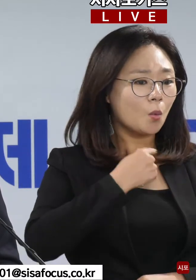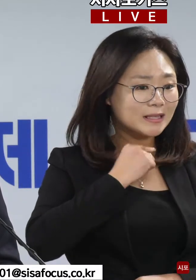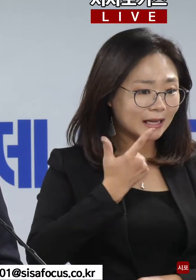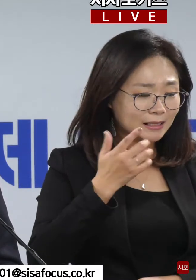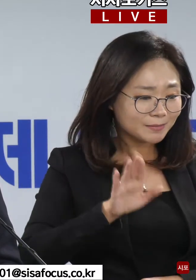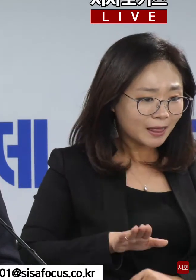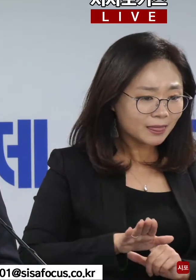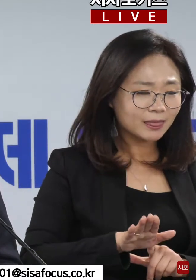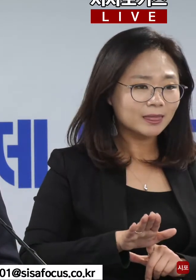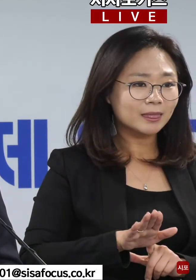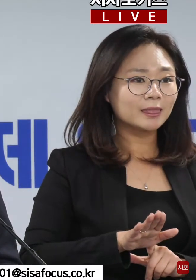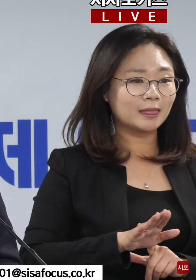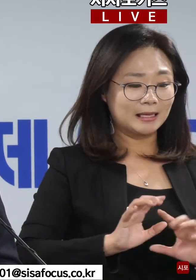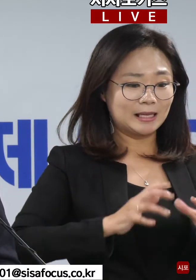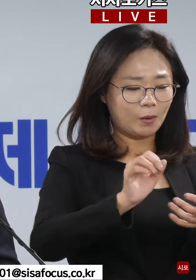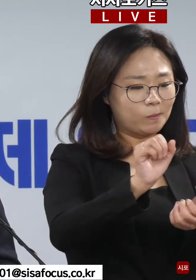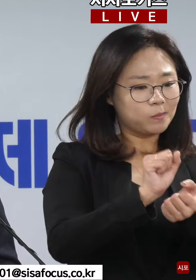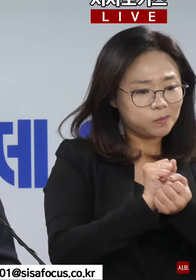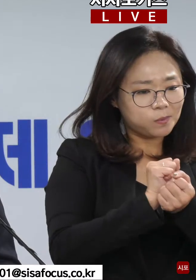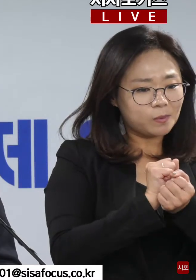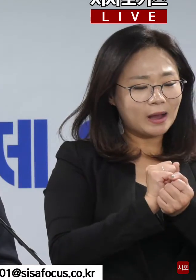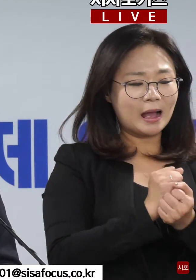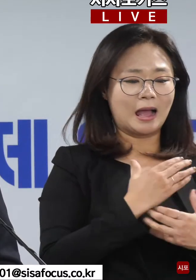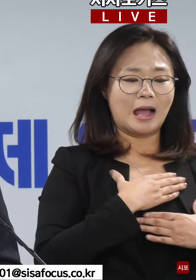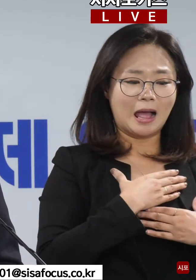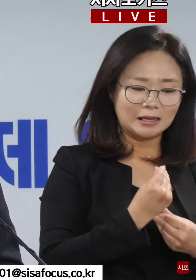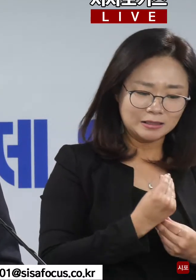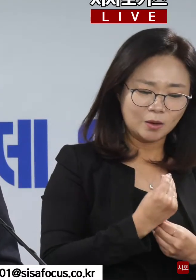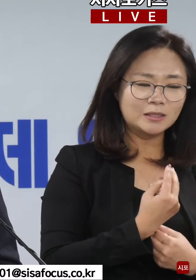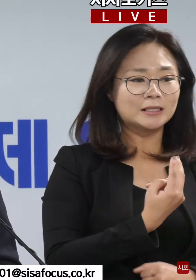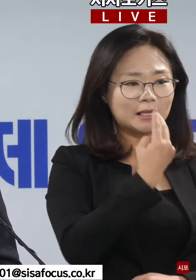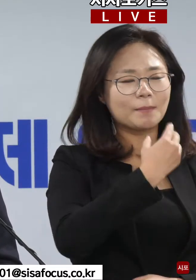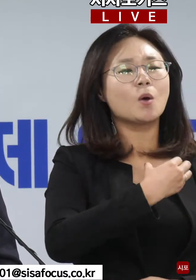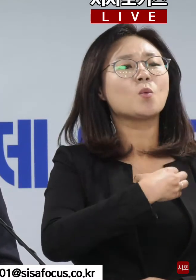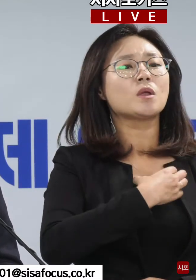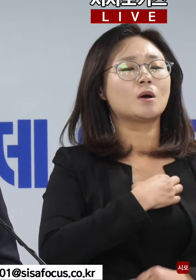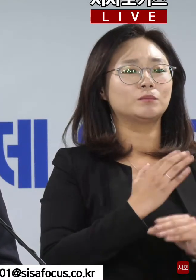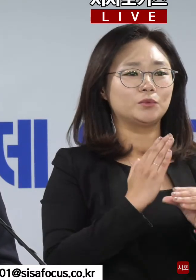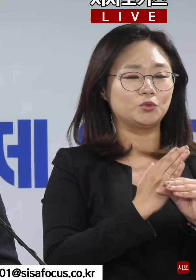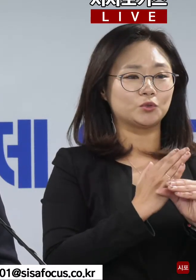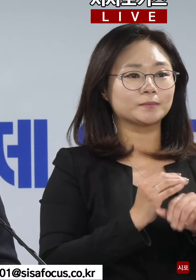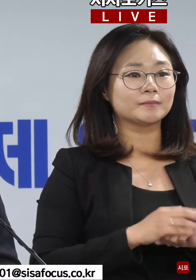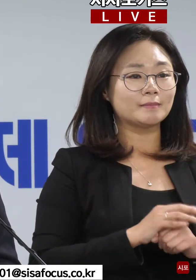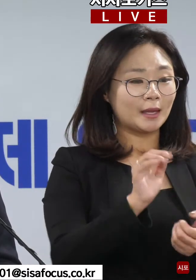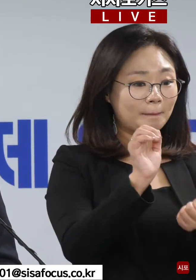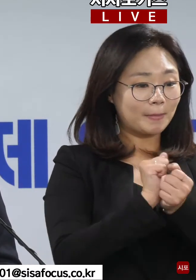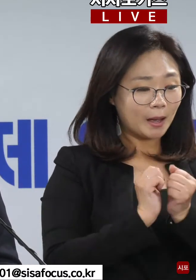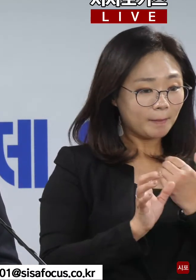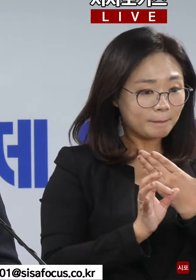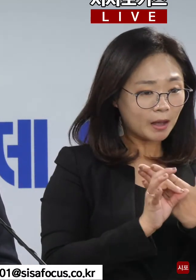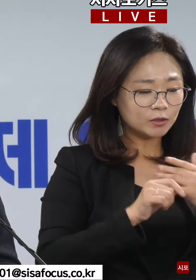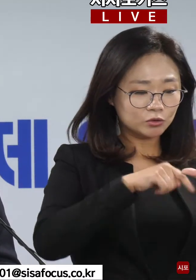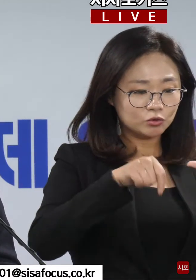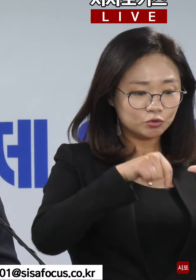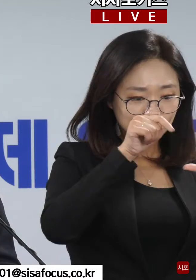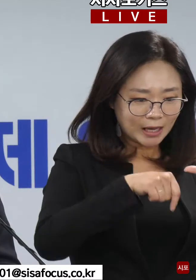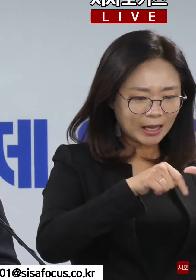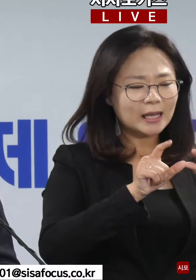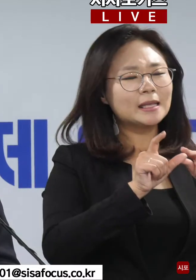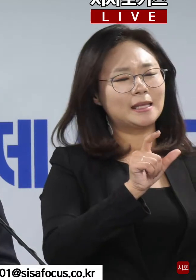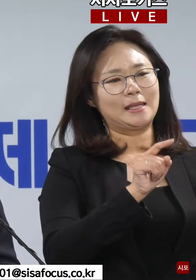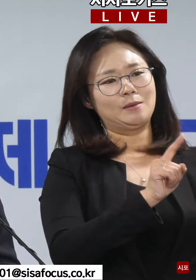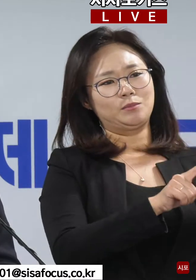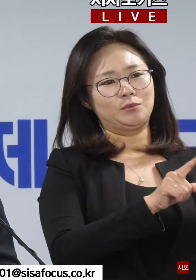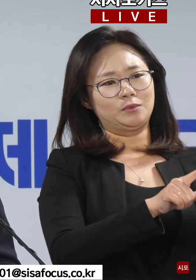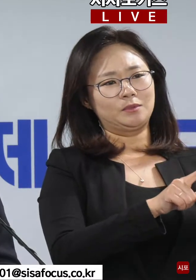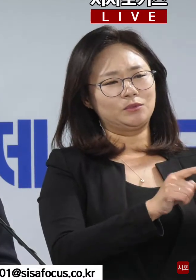않았지만 우리의 이제 안전을, 생명을, 건강을 위협하고 있습니다. 실제로 감염되면 그 중에 일정 수는